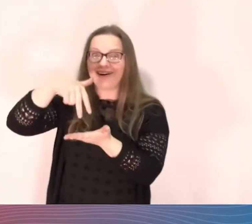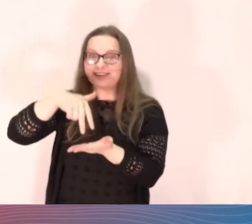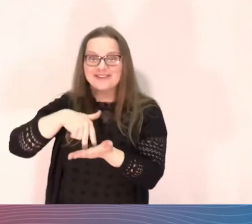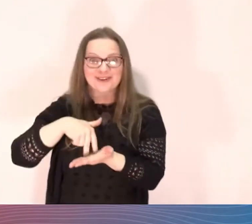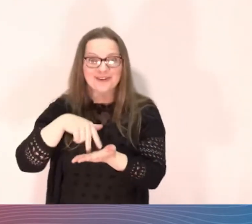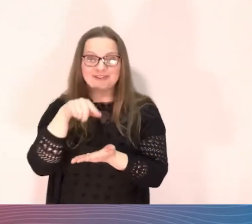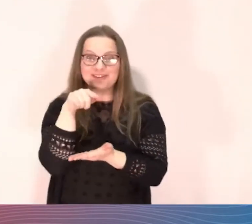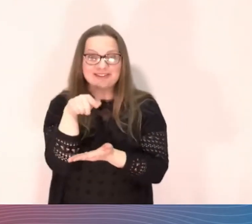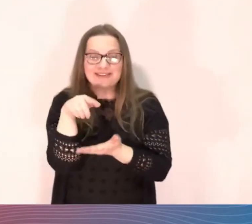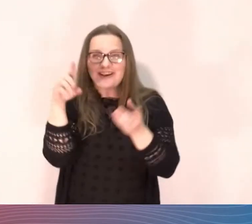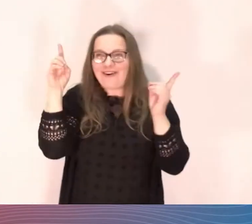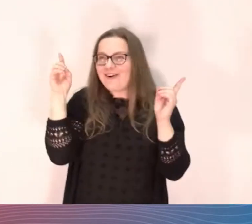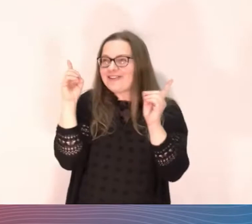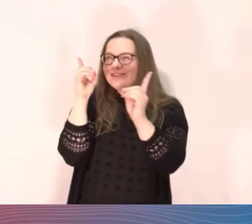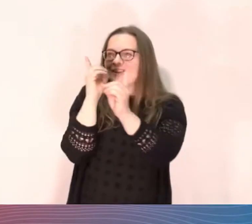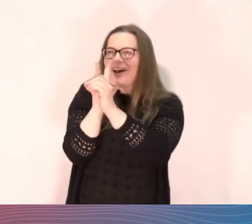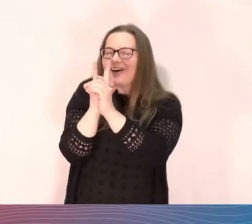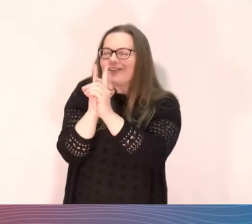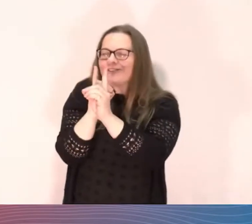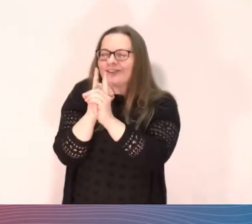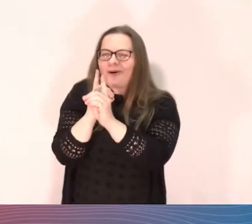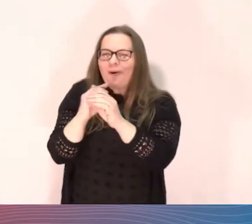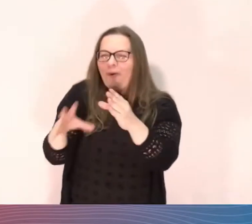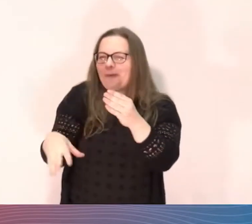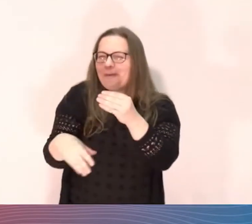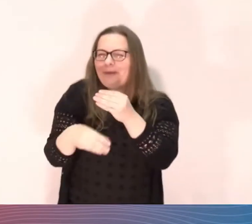na sua plenitude.